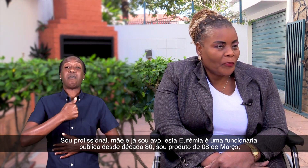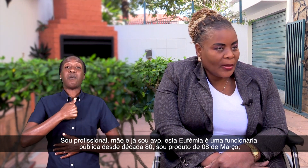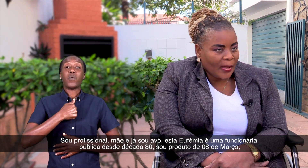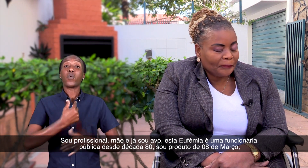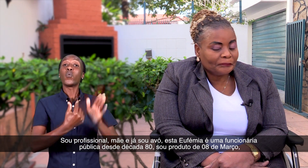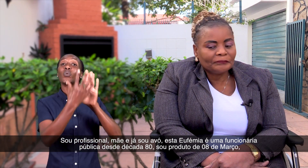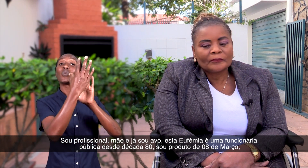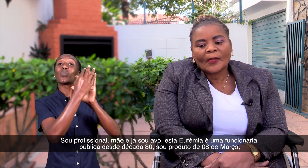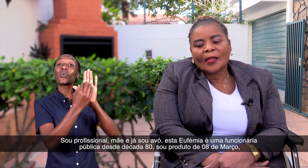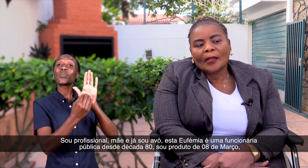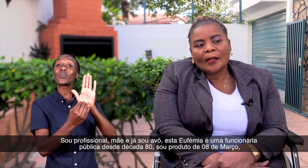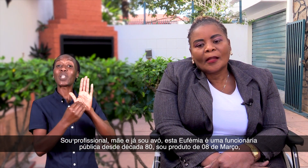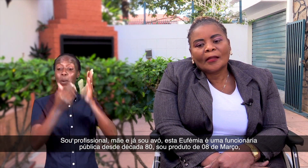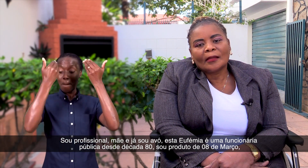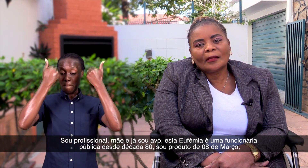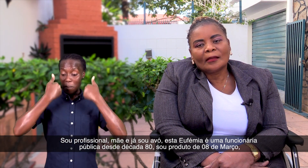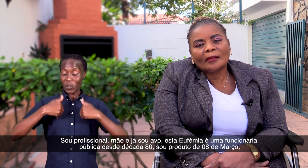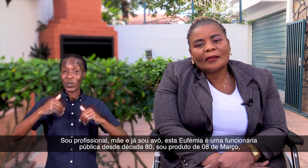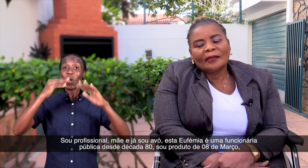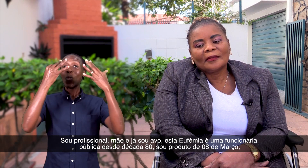funcionária pública.